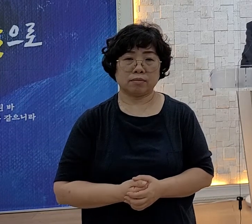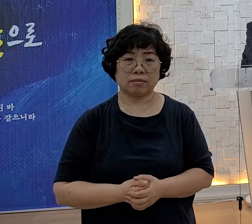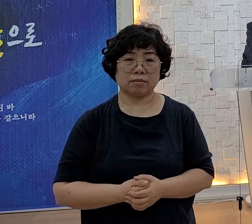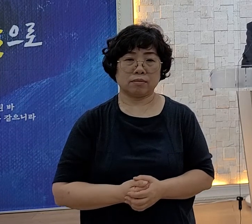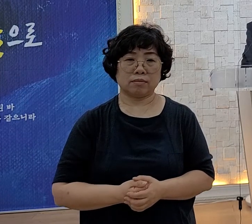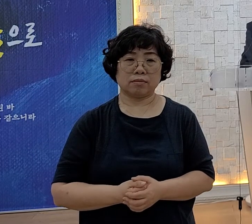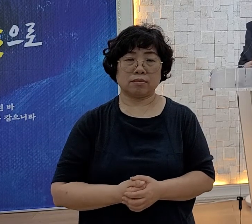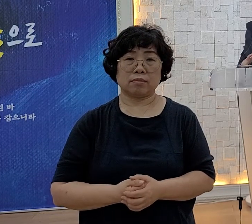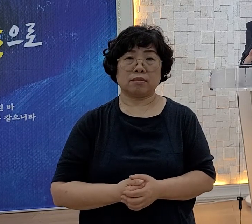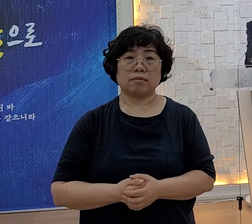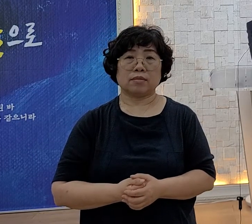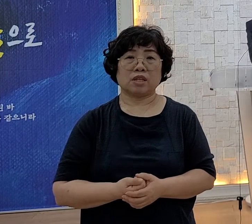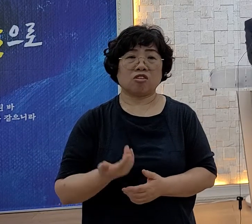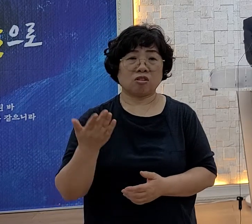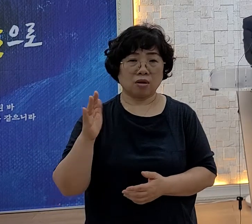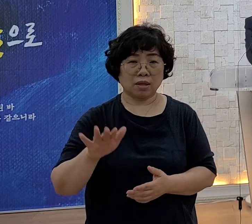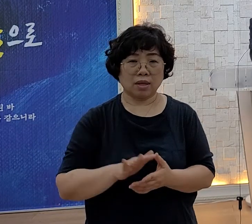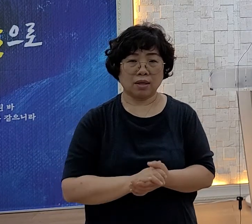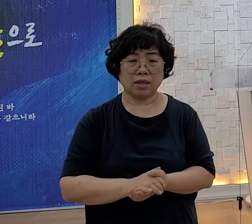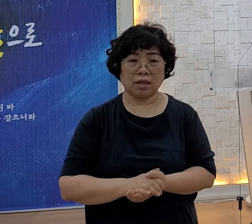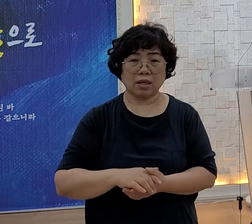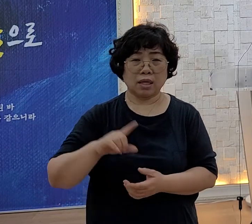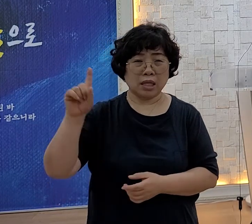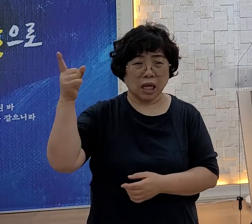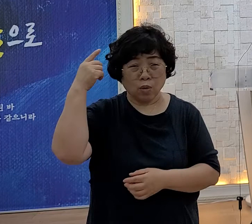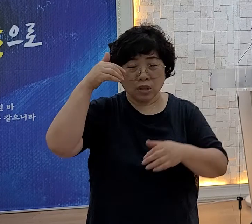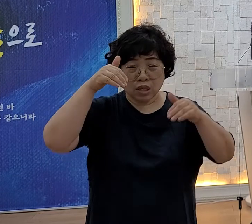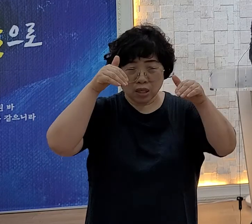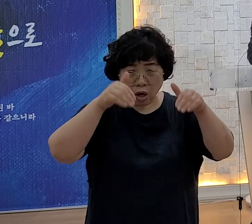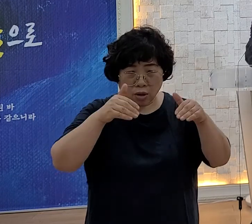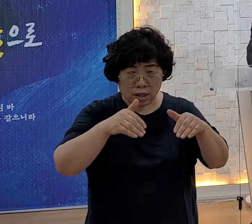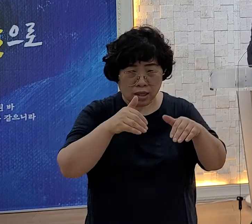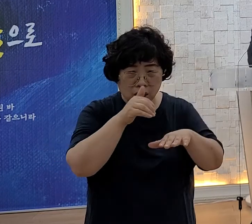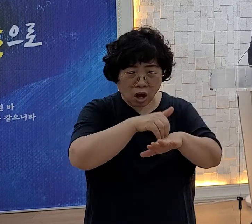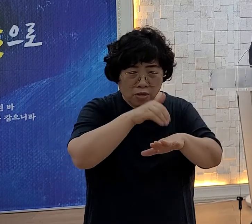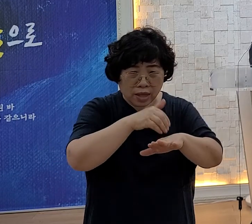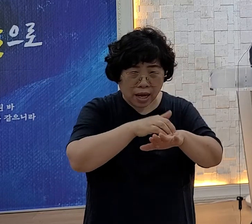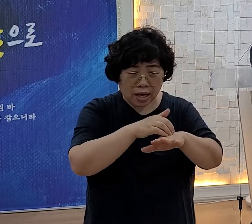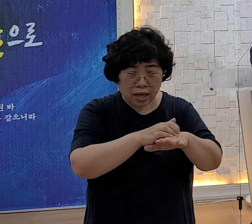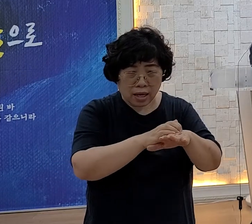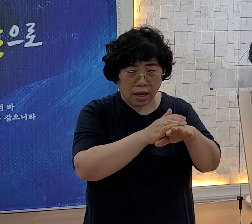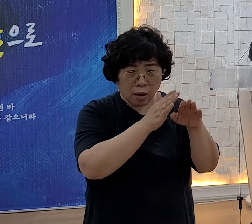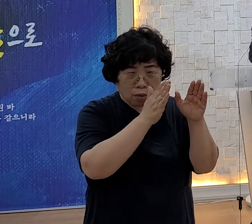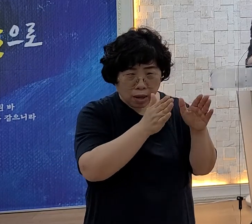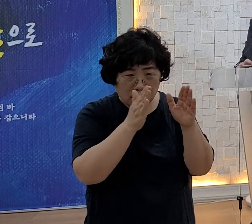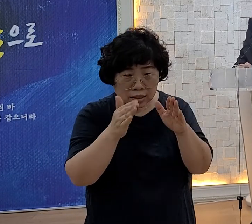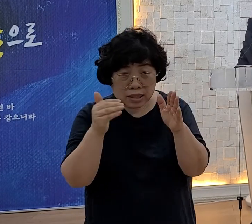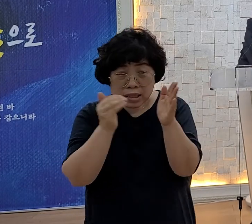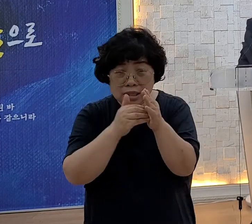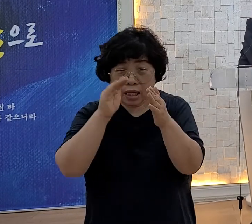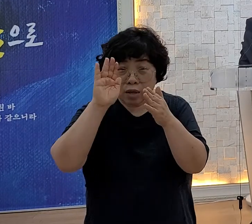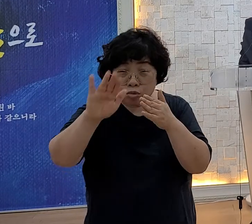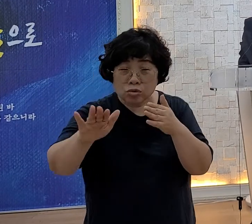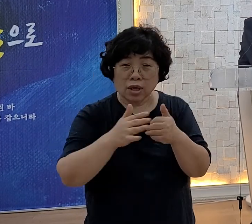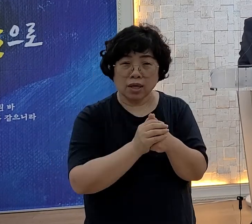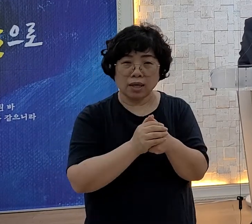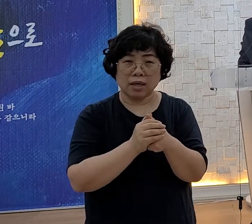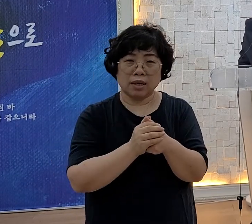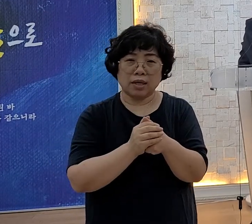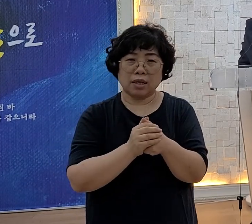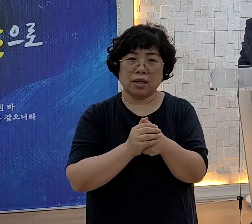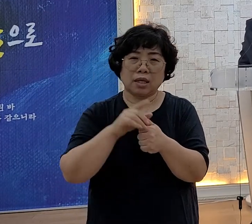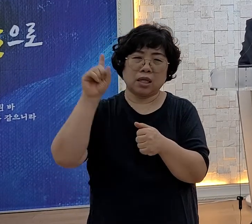다윗입니다. 근데 여러분 그 연단을 다 거친 후에 여러분 이 성경이 기록하는